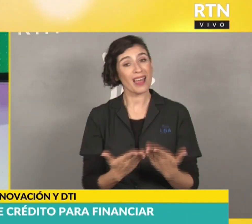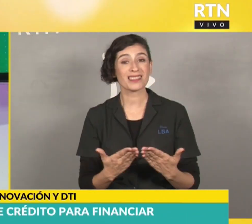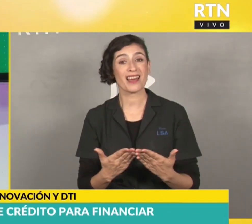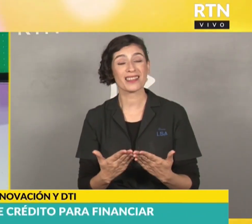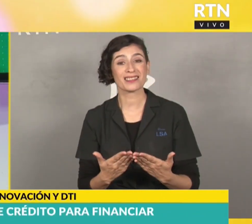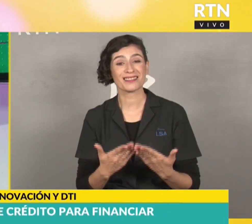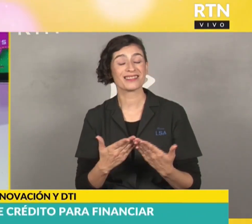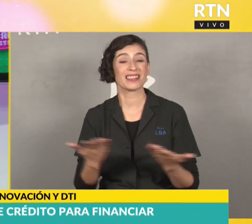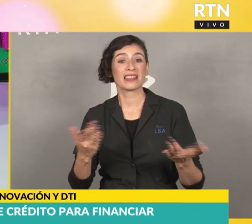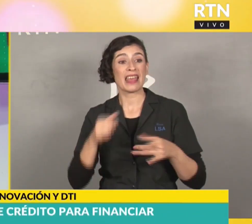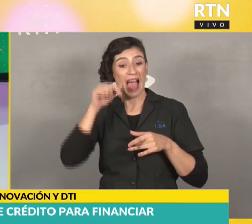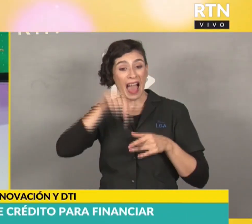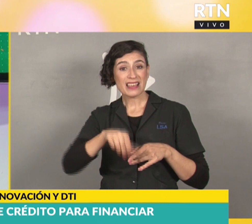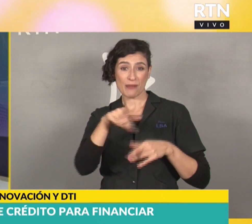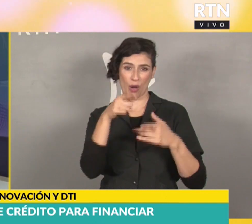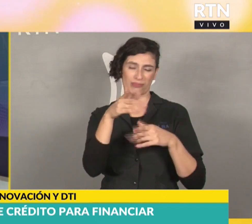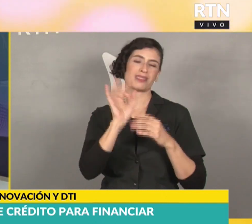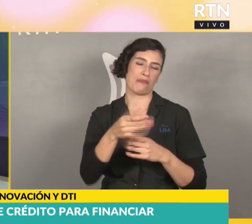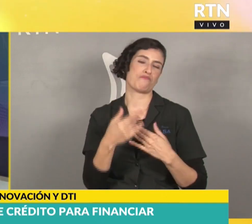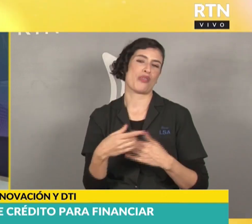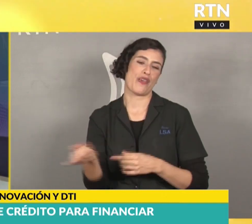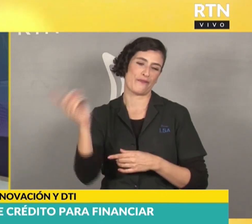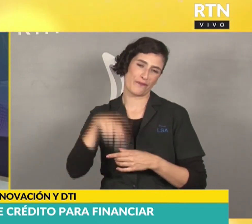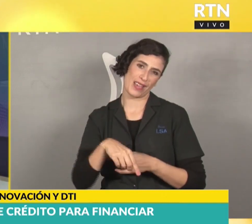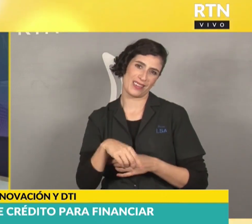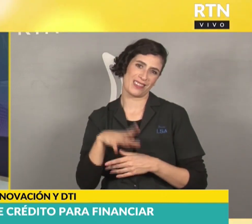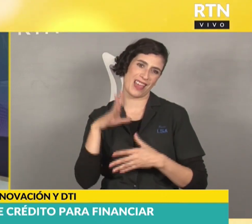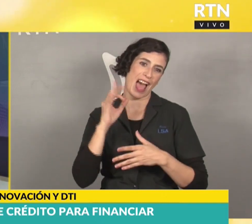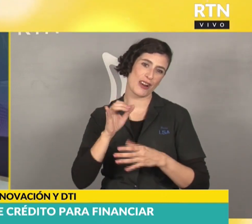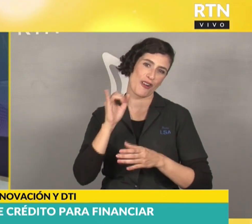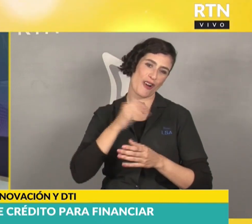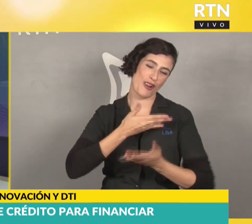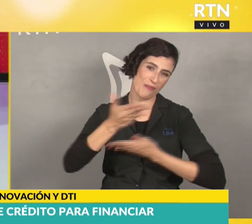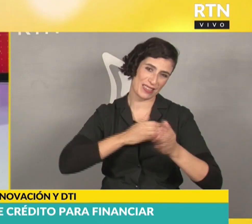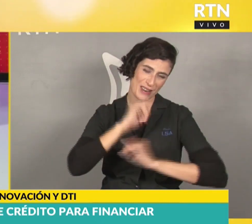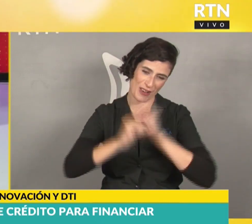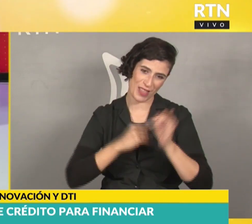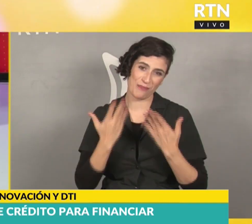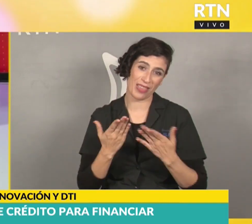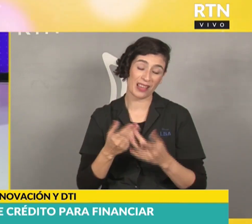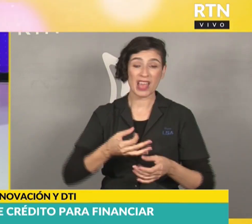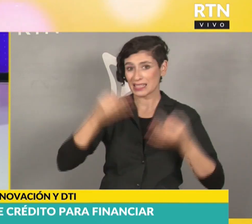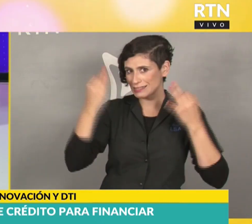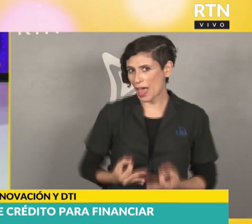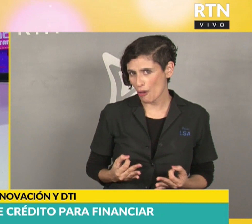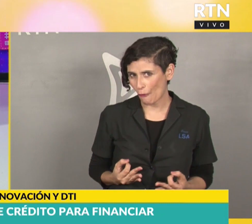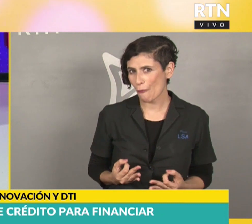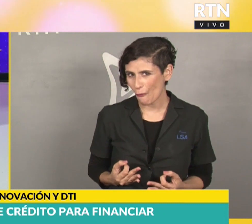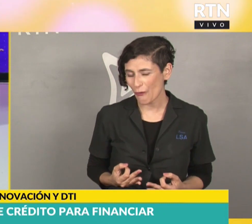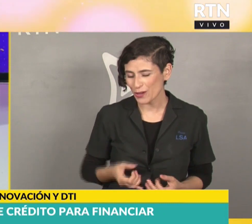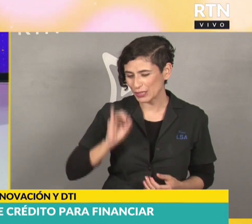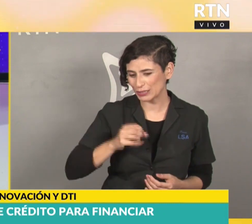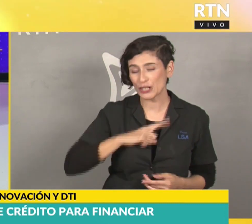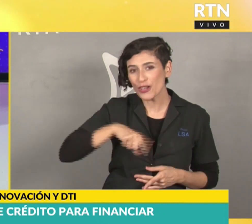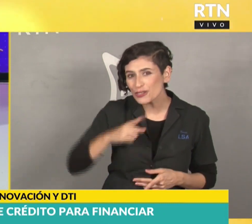Gaby, ¿eh? Está siempre este lugar abierto para cualquier cosa que nos quieran comunicar. Seguramente, los vamos a venir a visitar muchas veces porque, bueno, tenemos un montón de